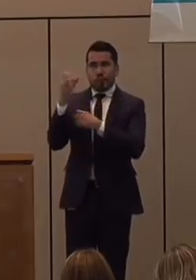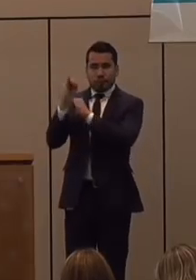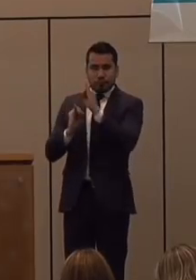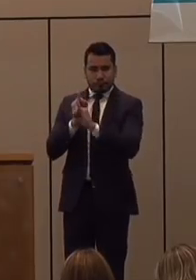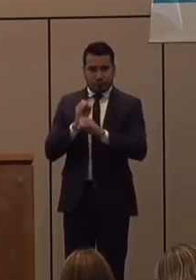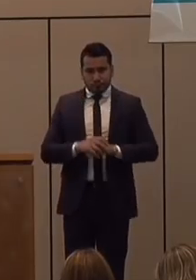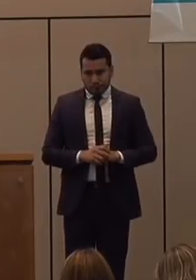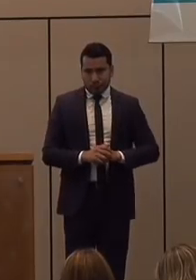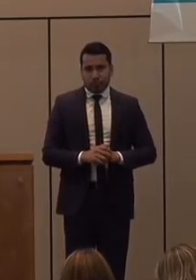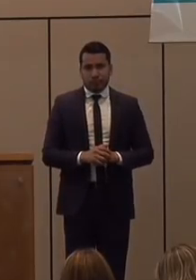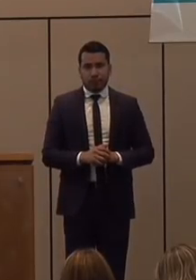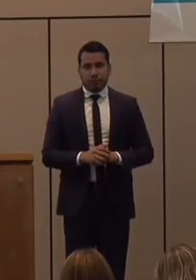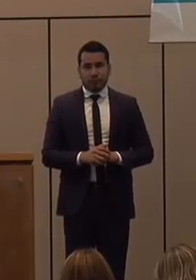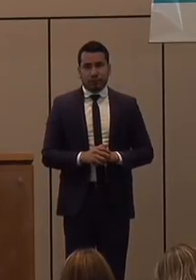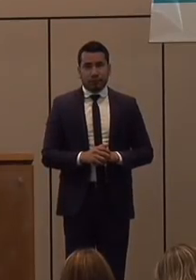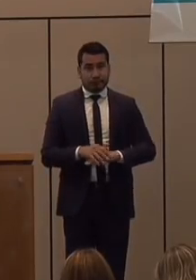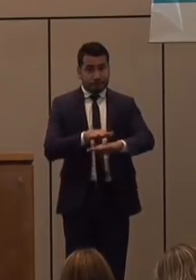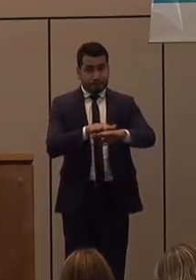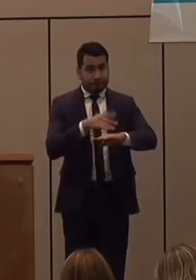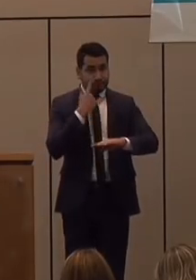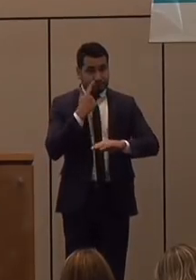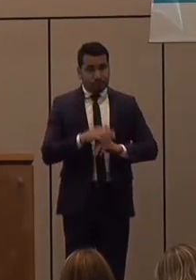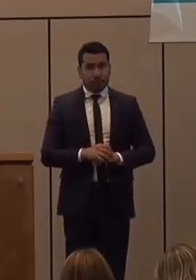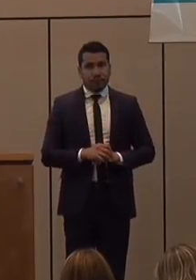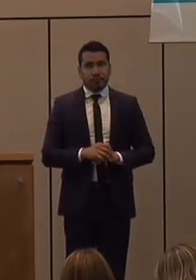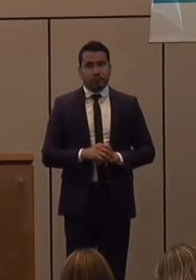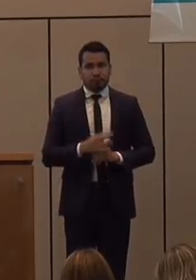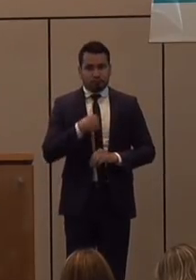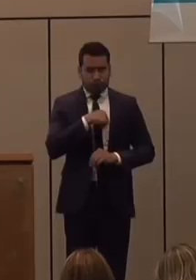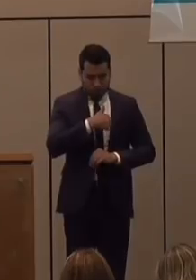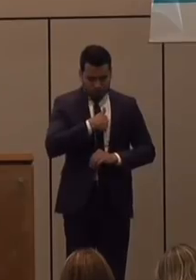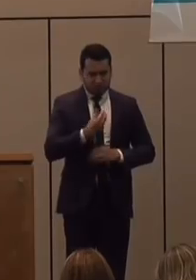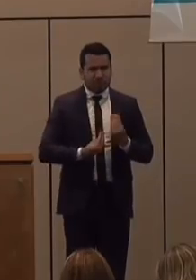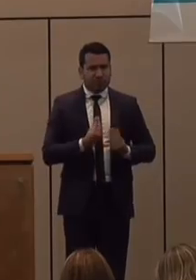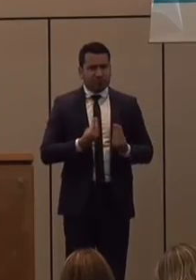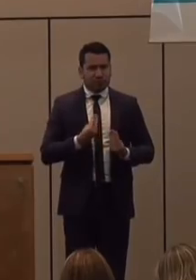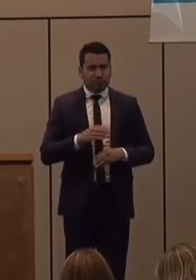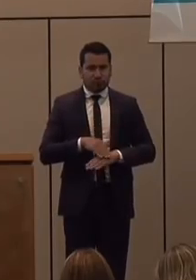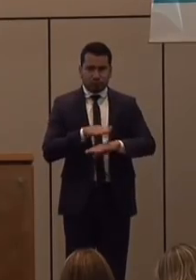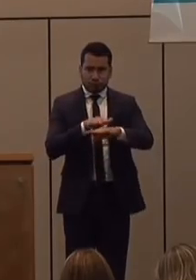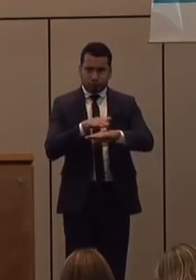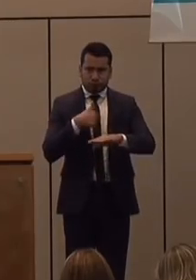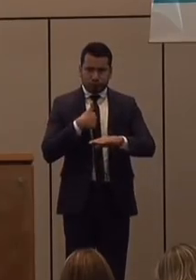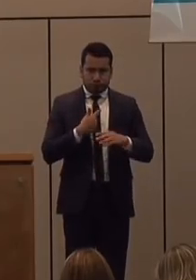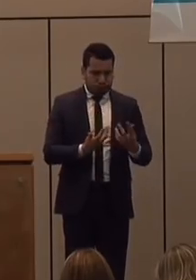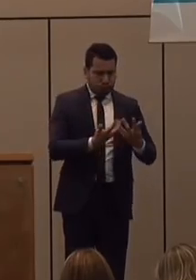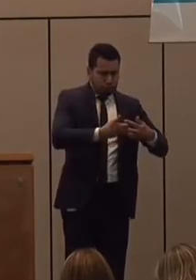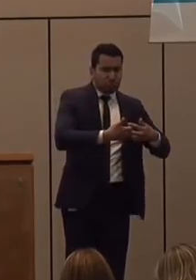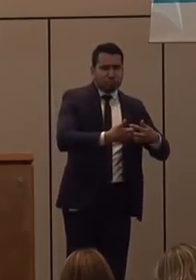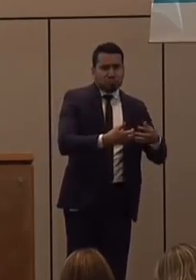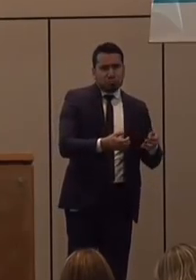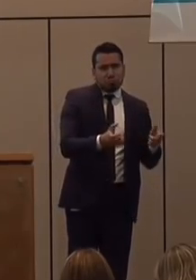paralelo a las ruedas hemos hecho también un trabajo no solamente conectar a los empresarios a los pequeños con los grandes